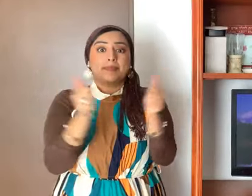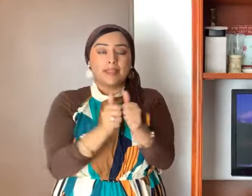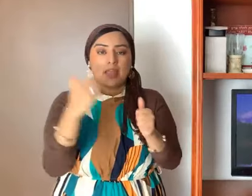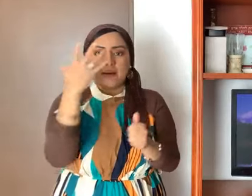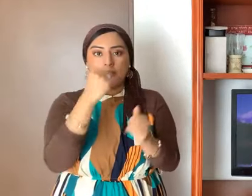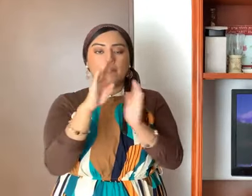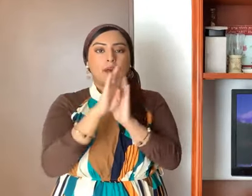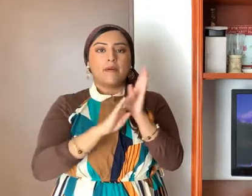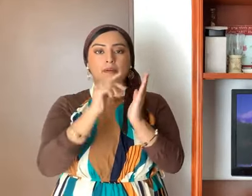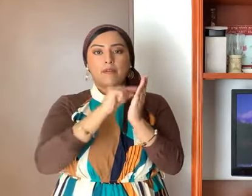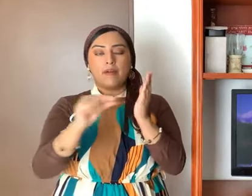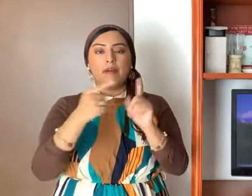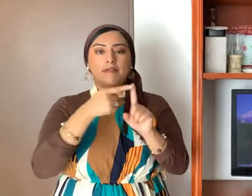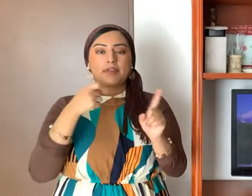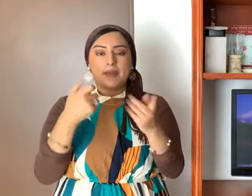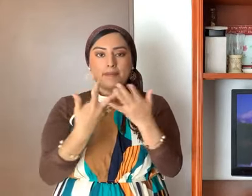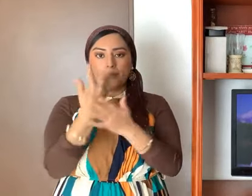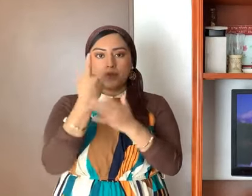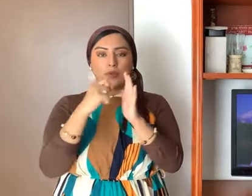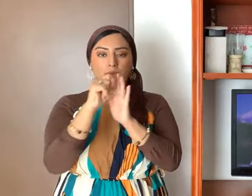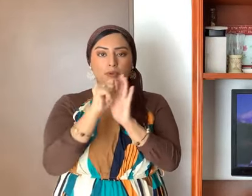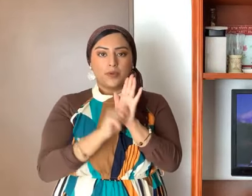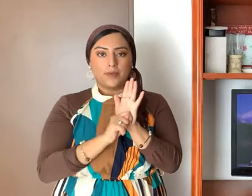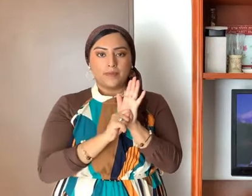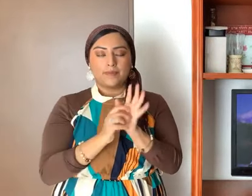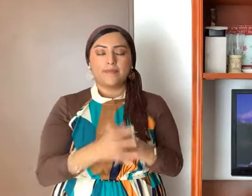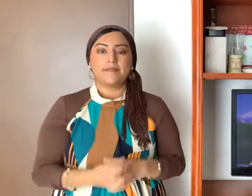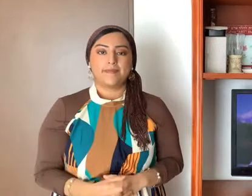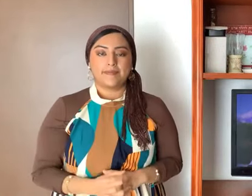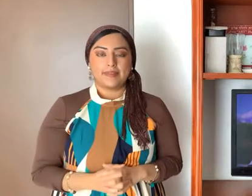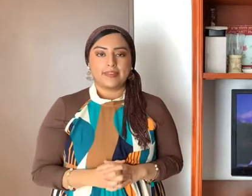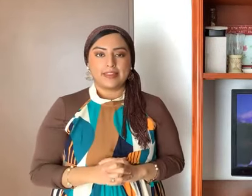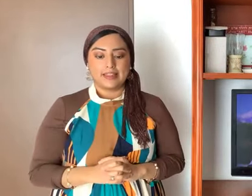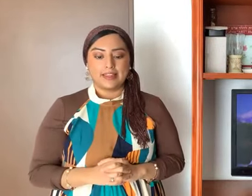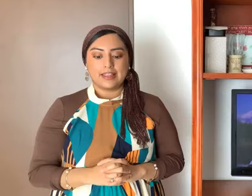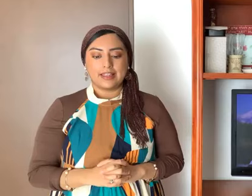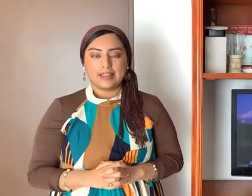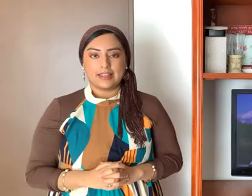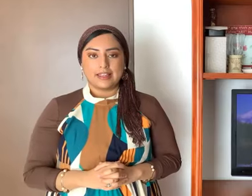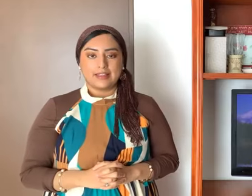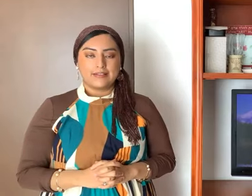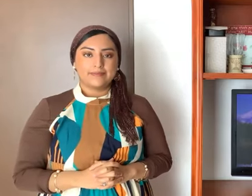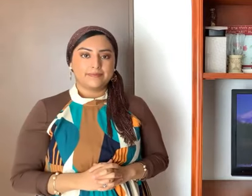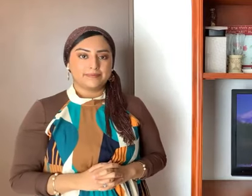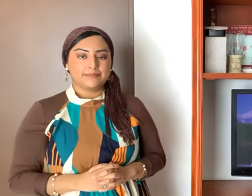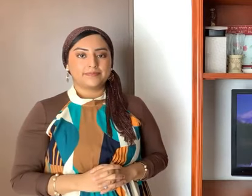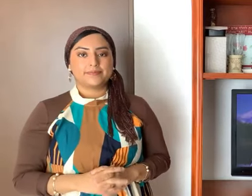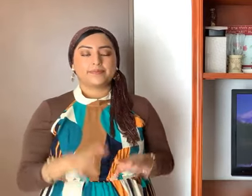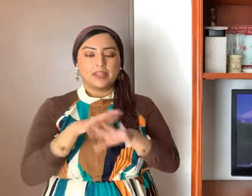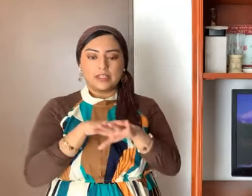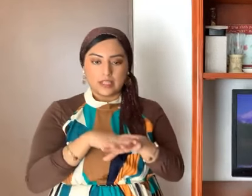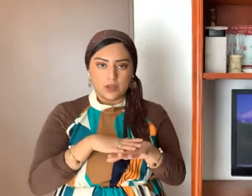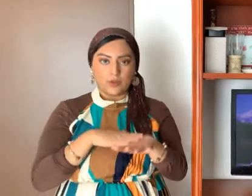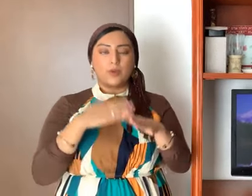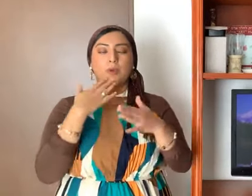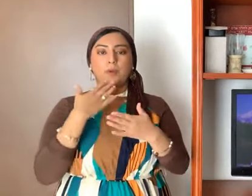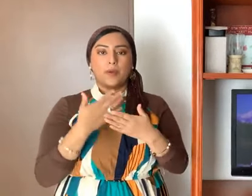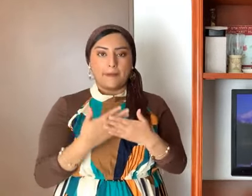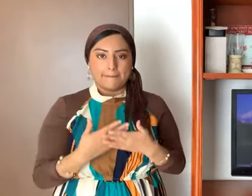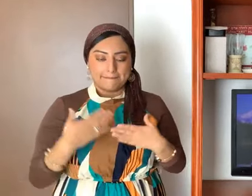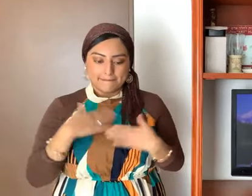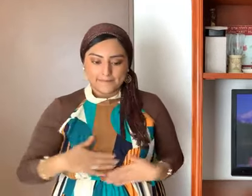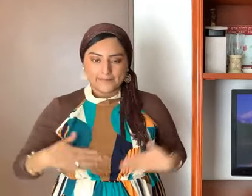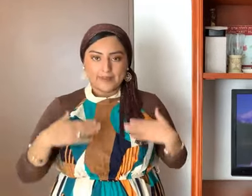preciosas citas del Brit Hadashah, del Nuevo Pacto, ustedes lo han conocido como Nuevo Testamento. Vámonos despacito, así, porque